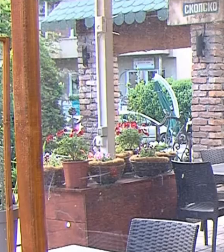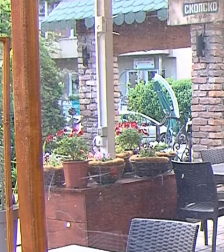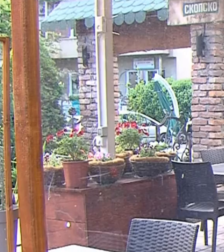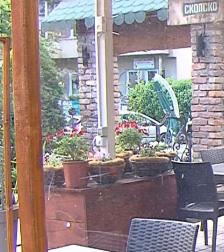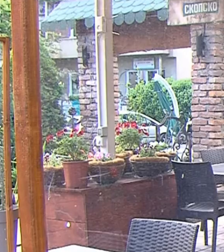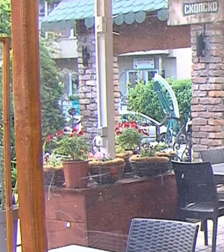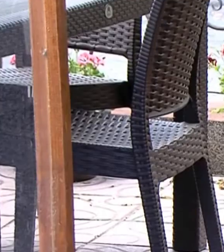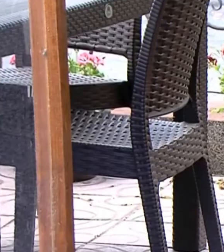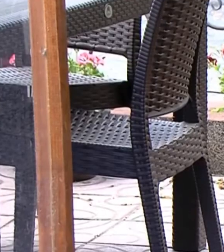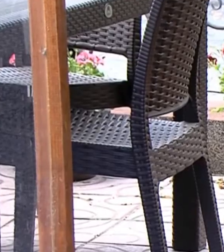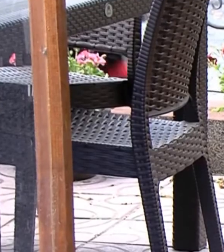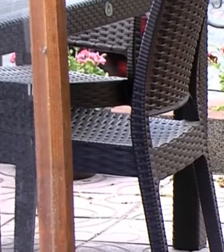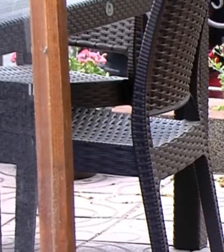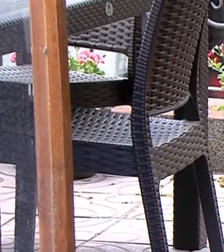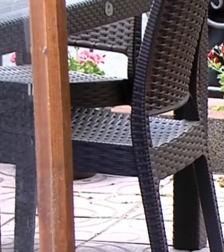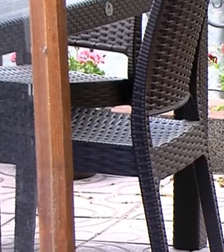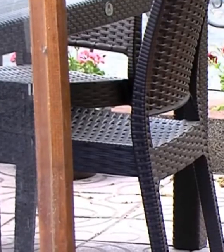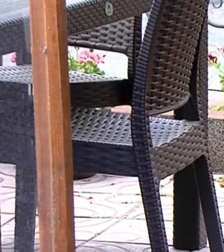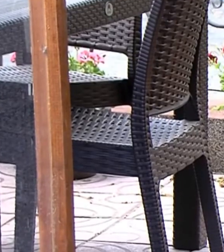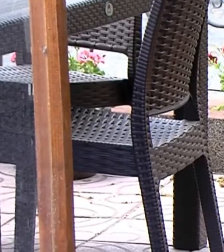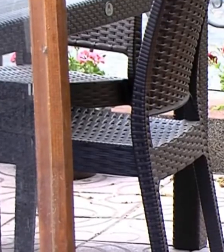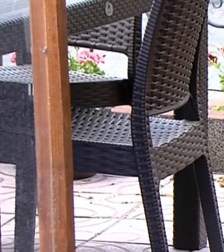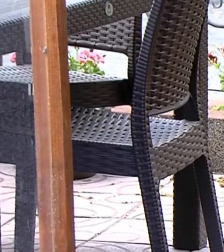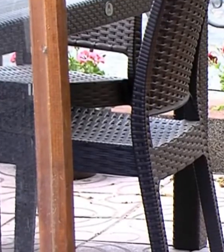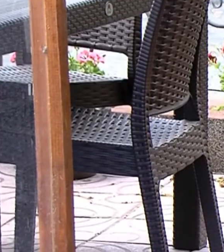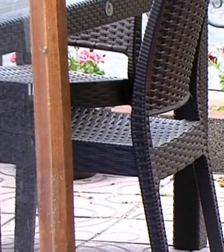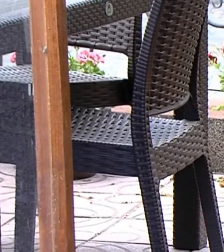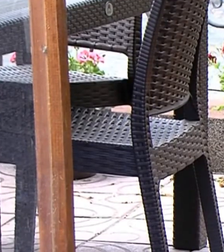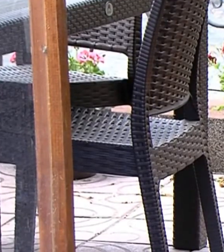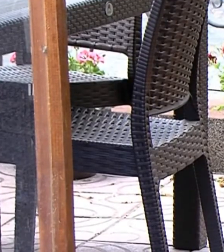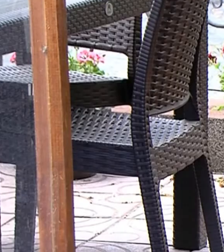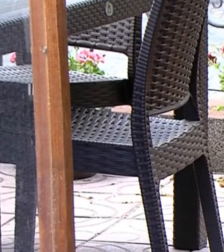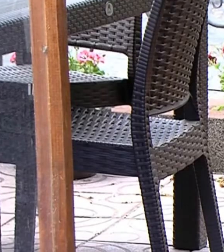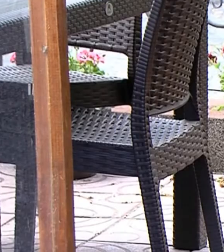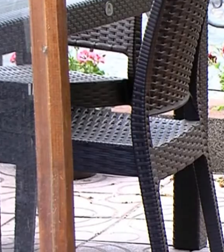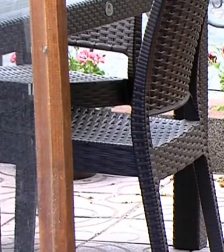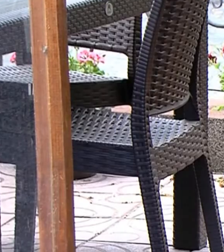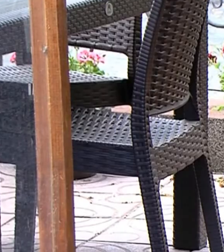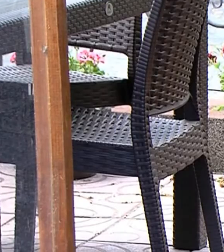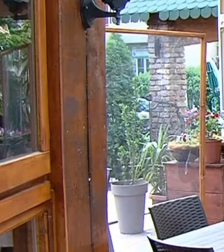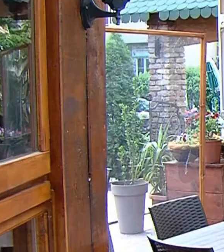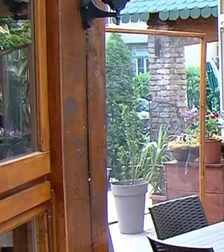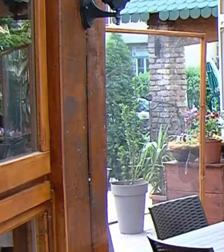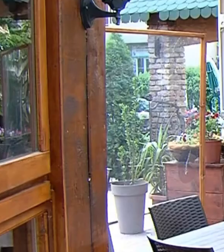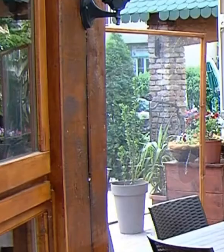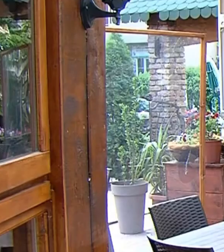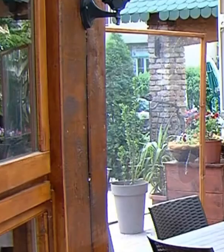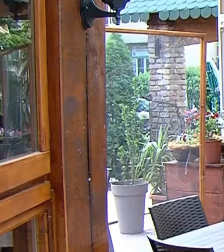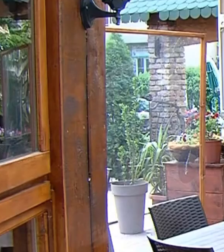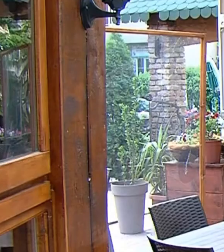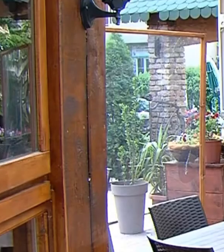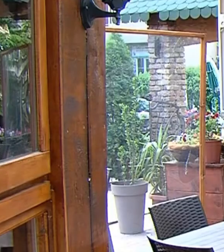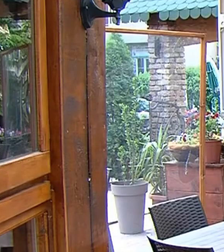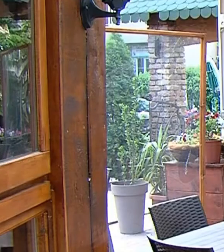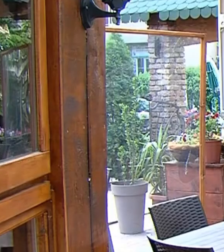me masa mbrojtëse, ruajtjen e distancës dhe protokolle të ndryshme të punës që kanë për qëllim mbrojtjen nga koronavirusi. Kryeministri